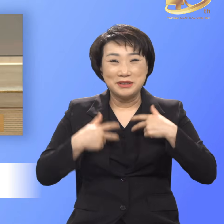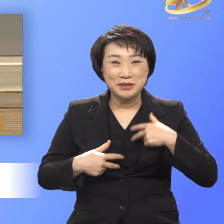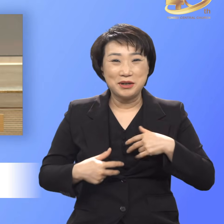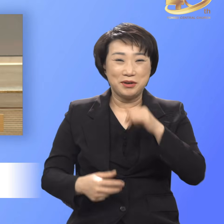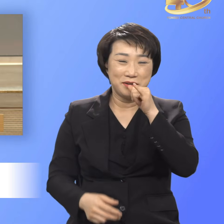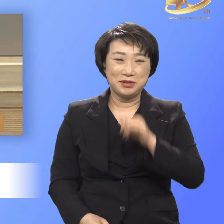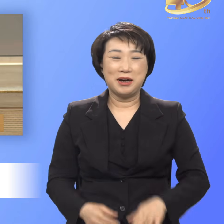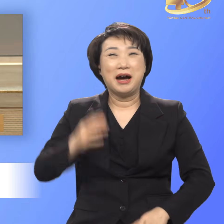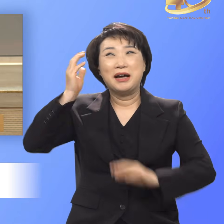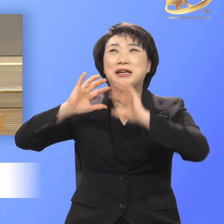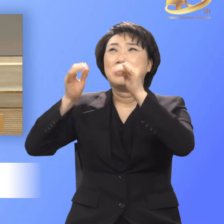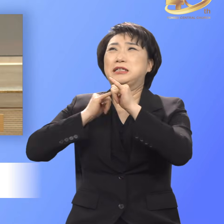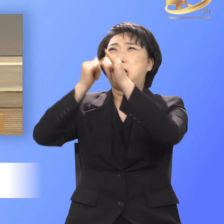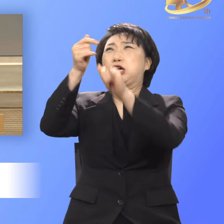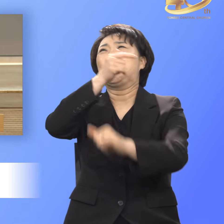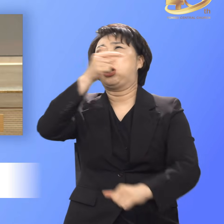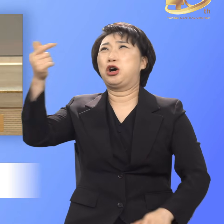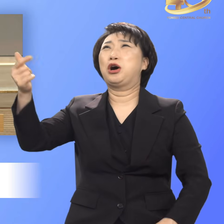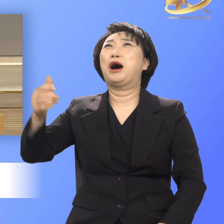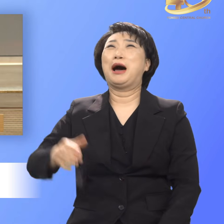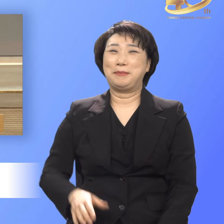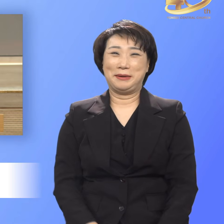즐거워해. 하늘의 상이 크니라.